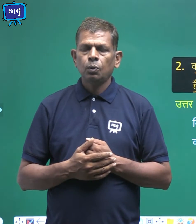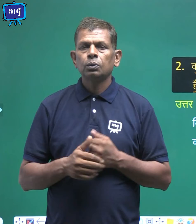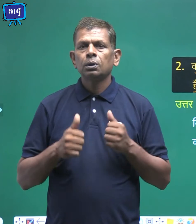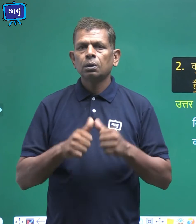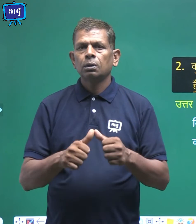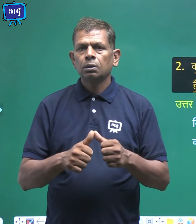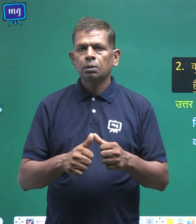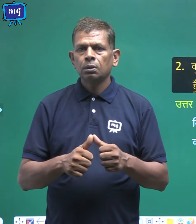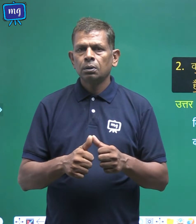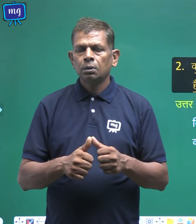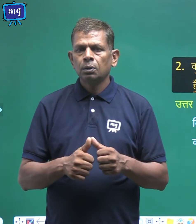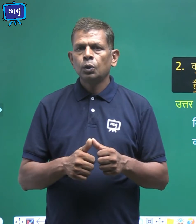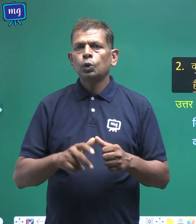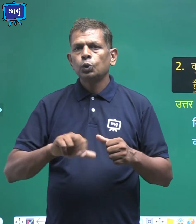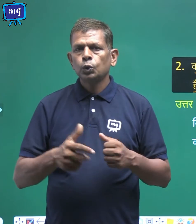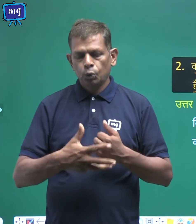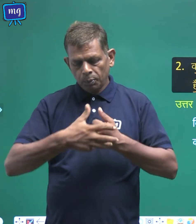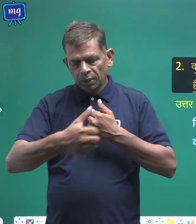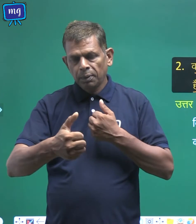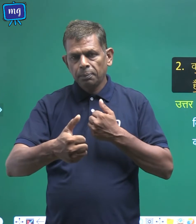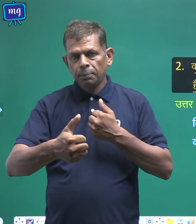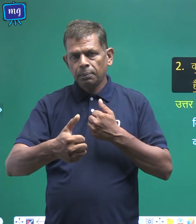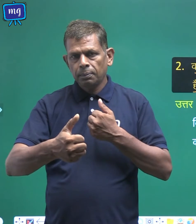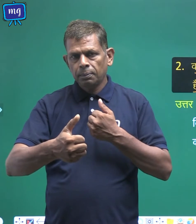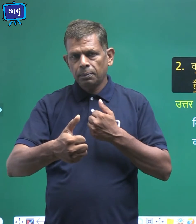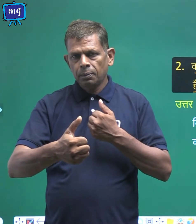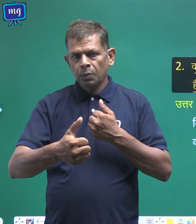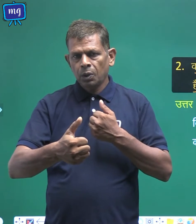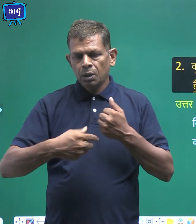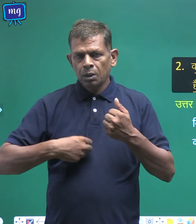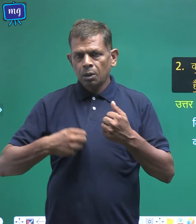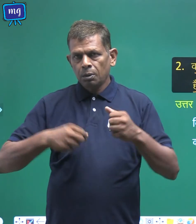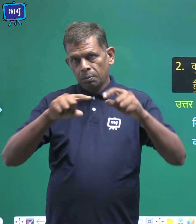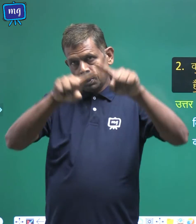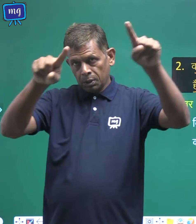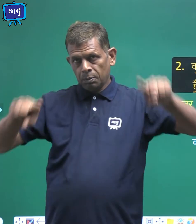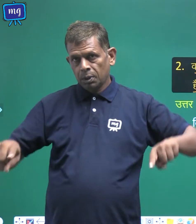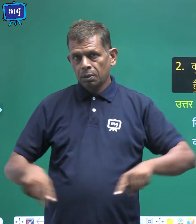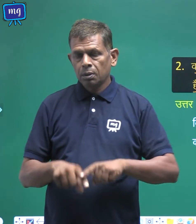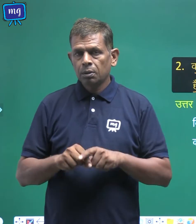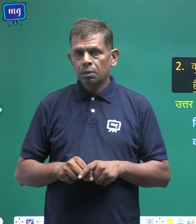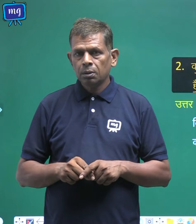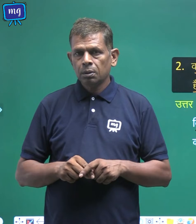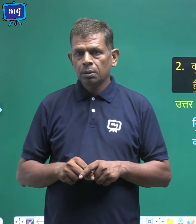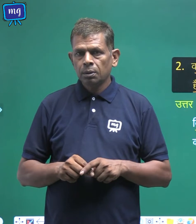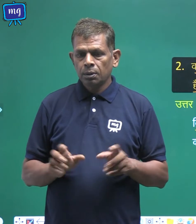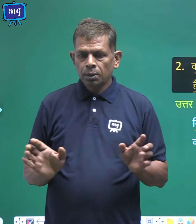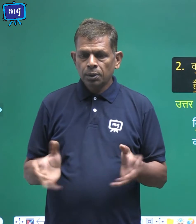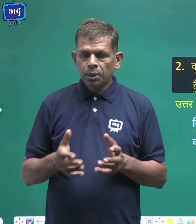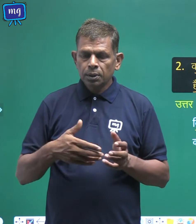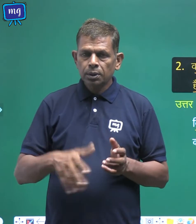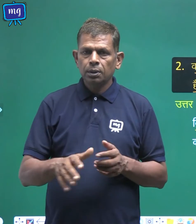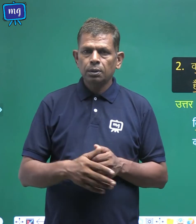उत्तर, जो प्रतिबिंब पर्दे पर प्राप्त किया जा सके